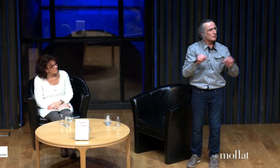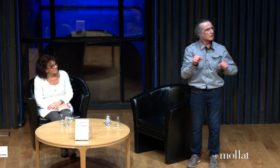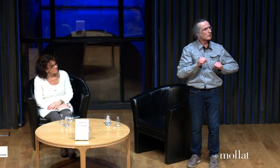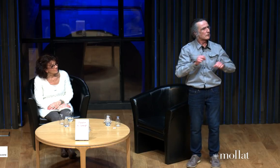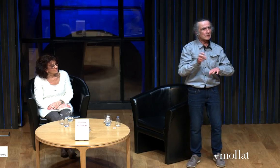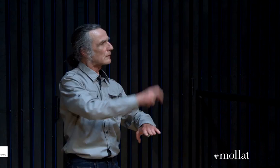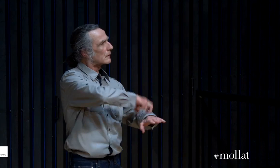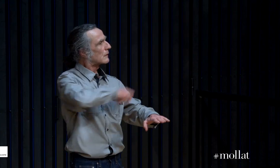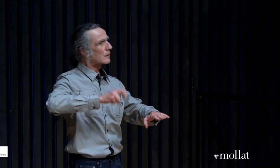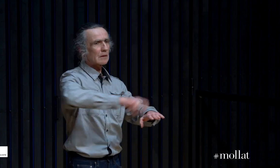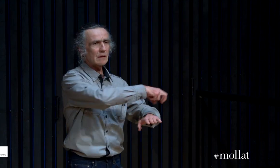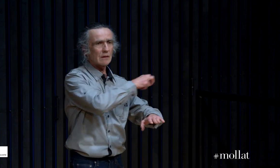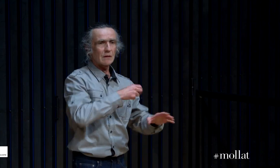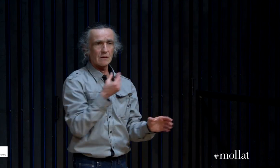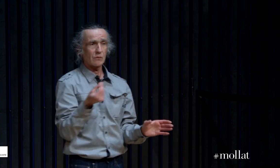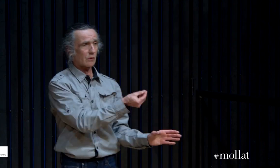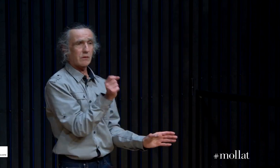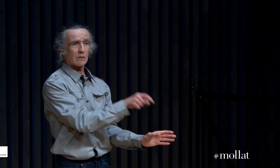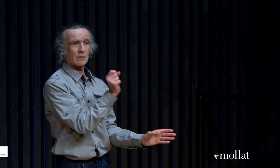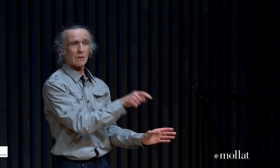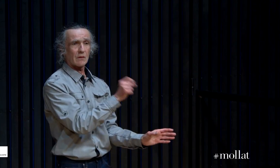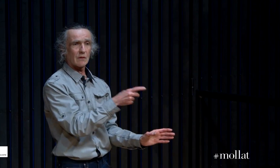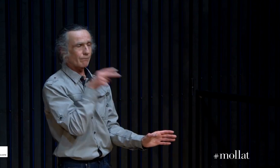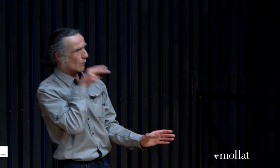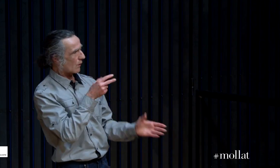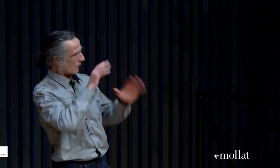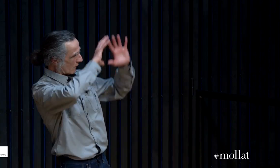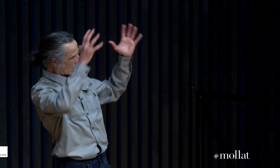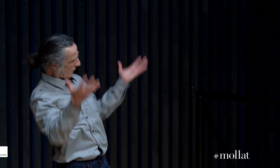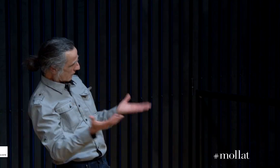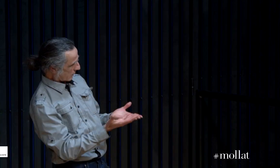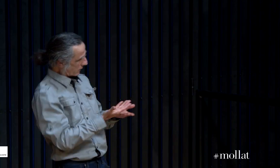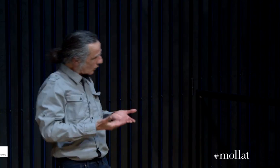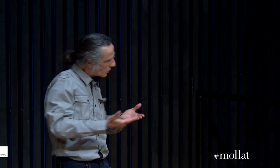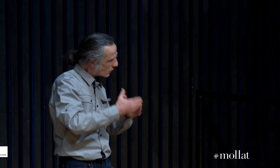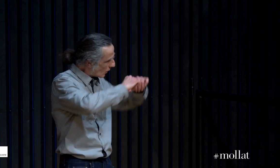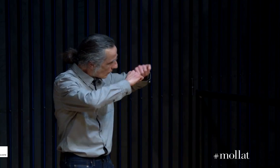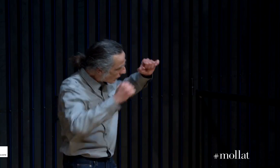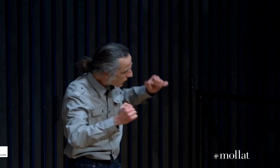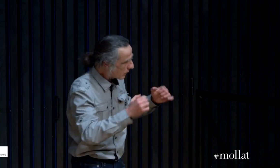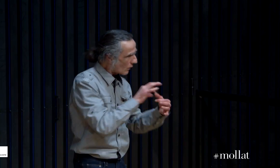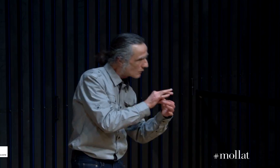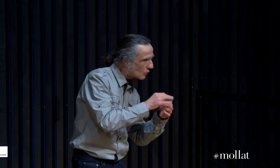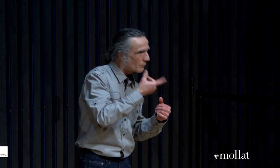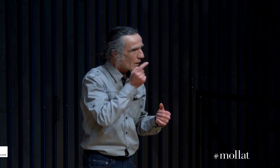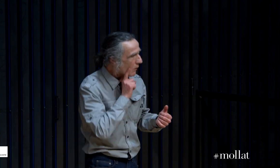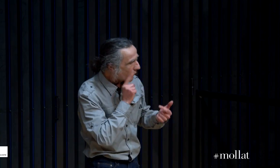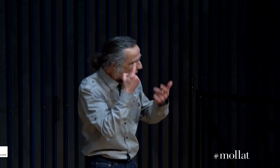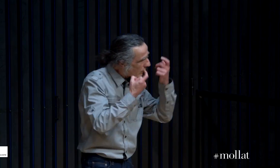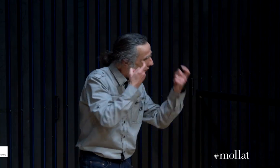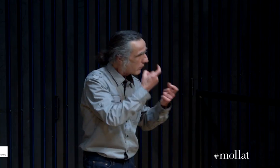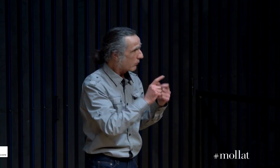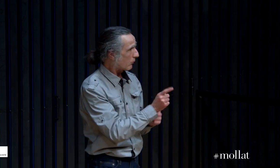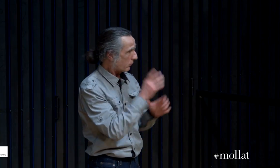dans sa globalité. Donc c'est un peu comme un... Moi, ce que j'imagine à chaque fois, c'est souvent les enfants très agités qu'on n'écoute pas ou qu'on ne prend